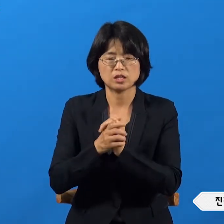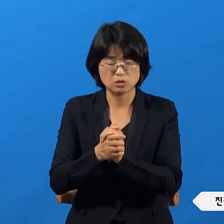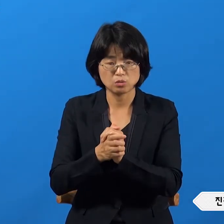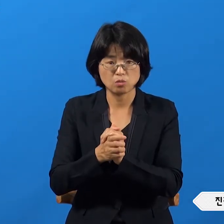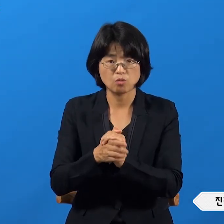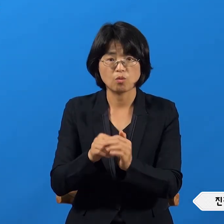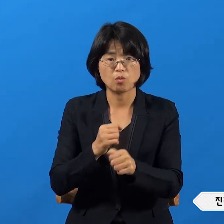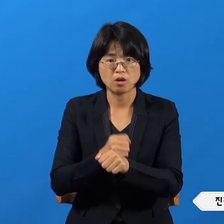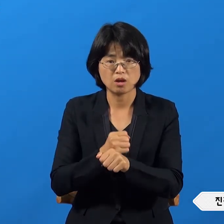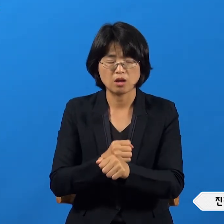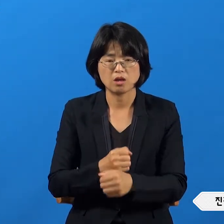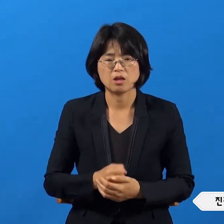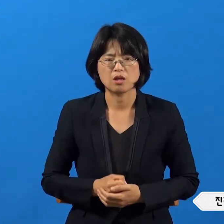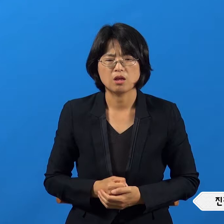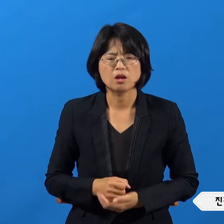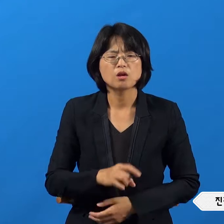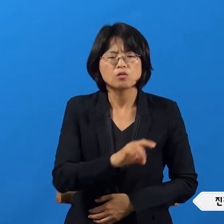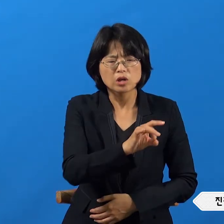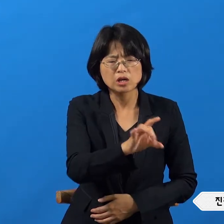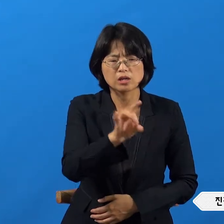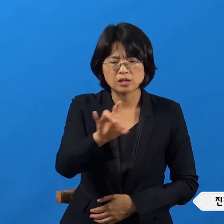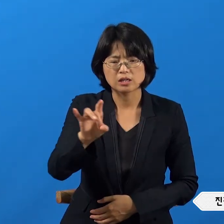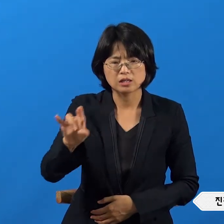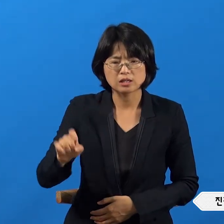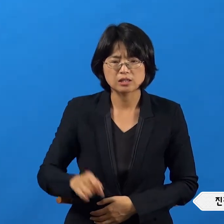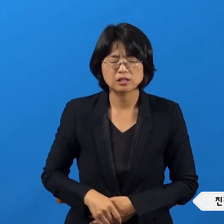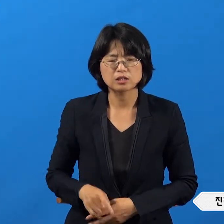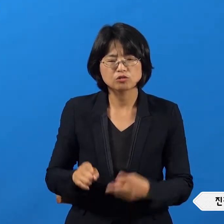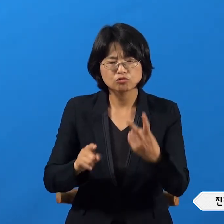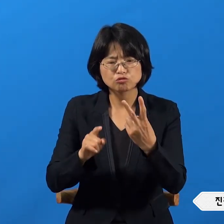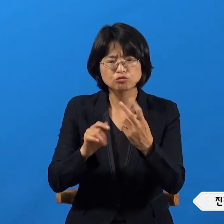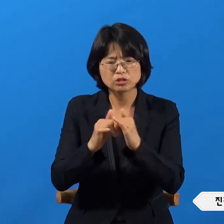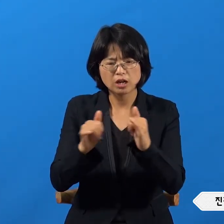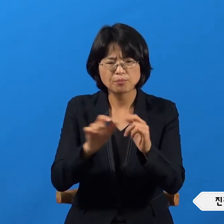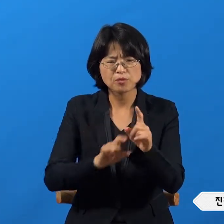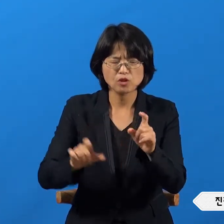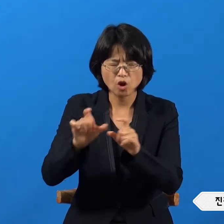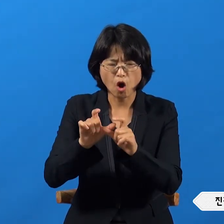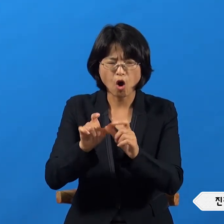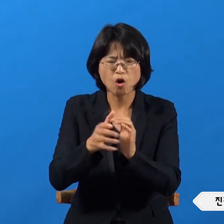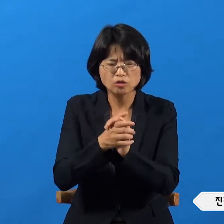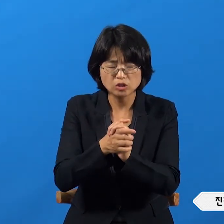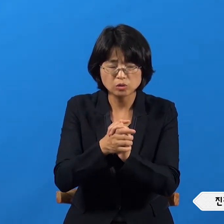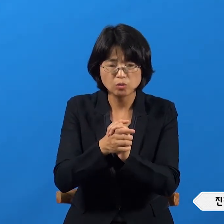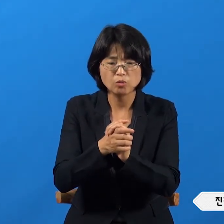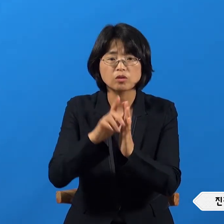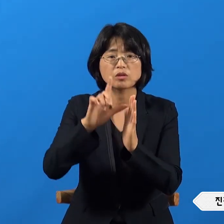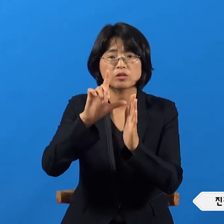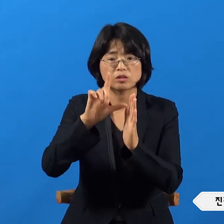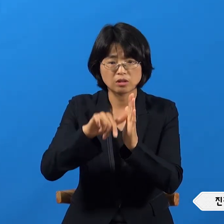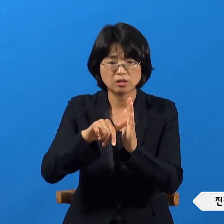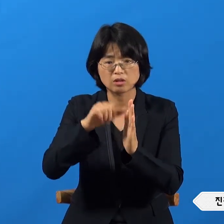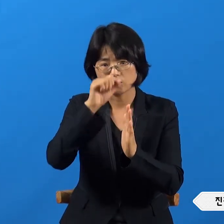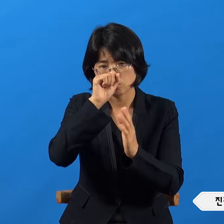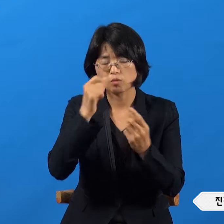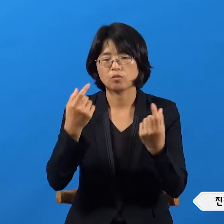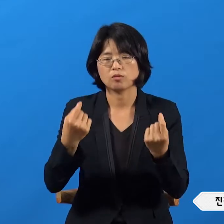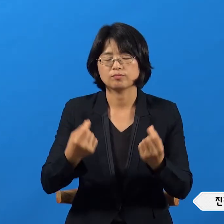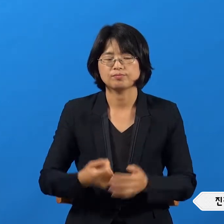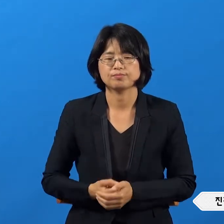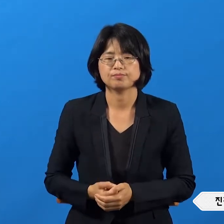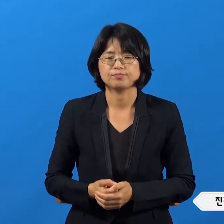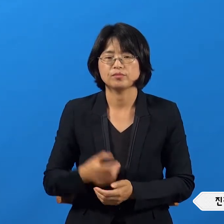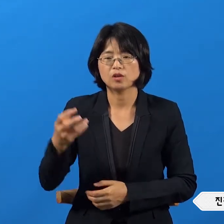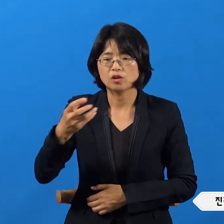다 2사람만 더 위에서 기도할 수 있다면 성령께서 우리 가운데 어떤